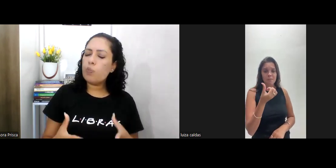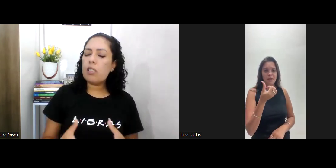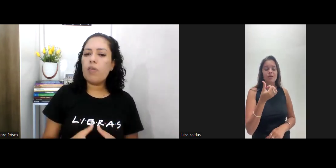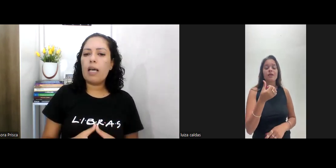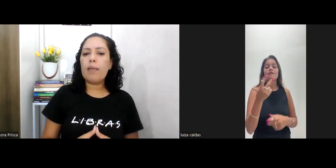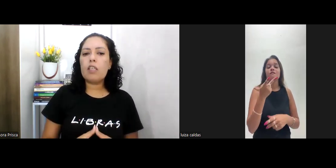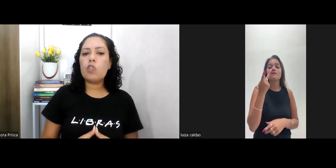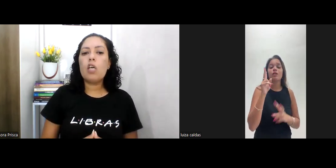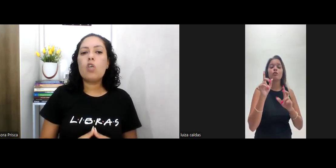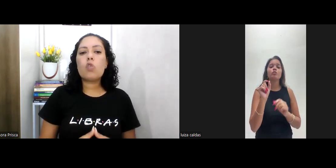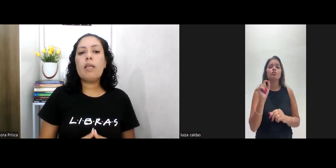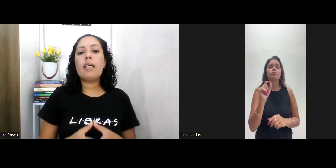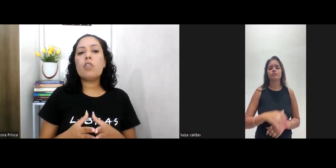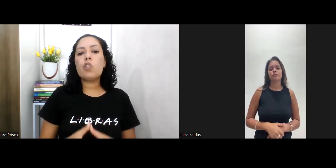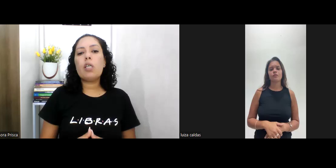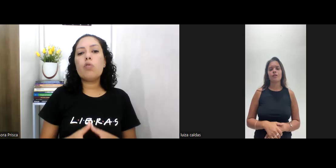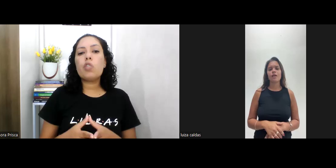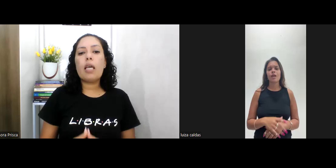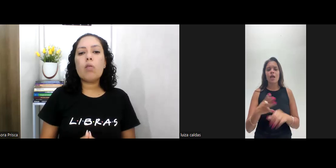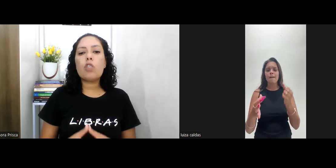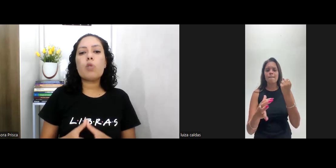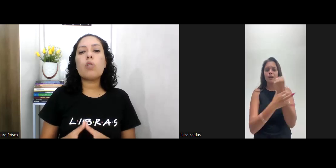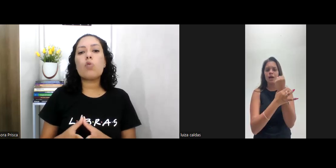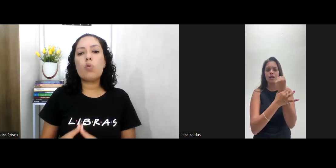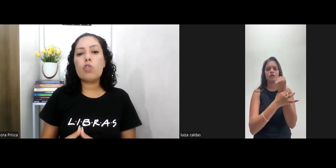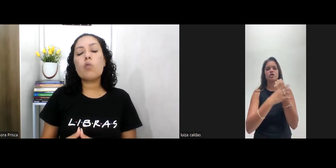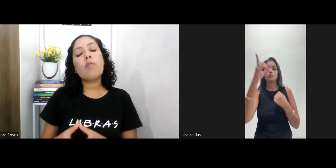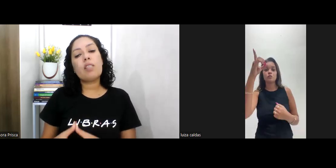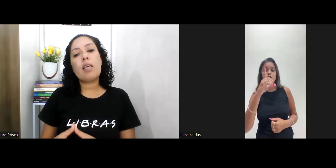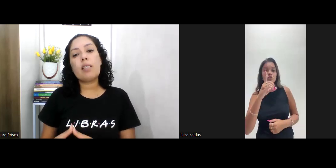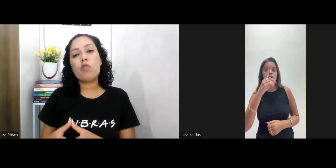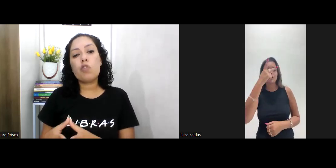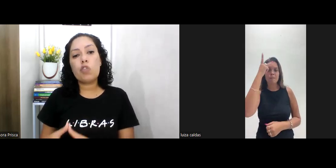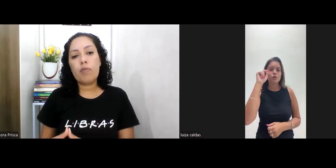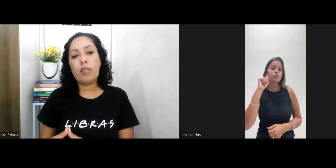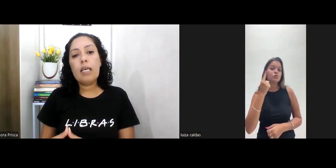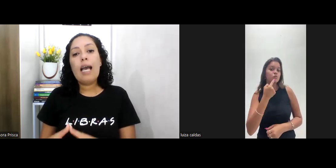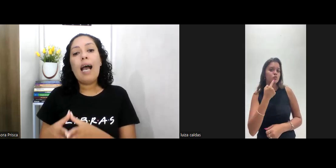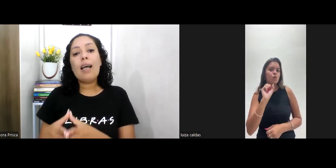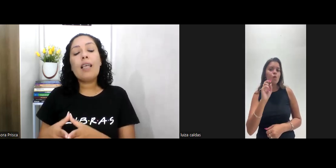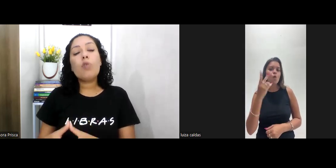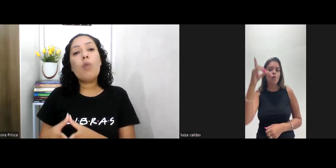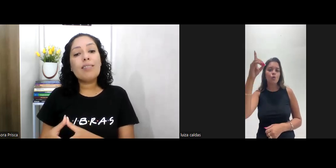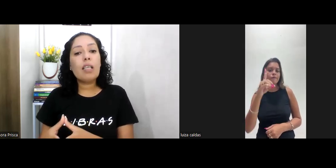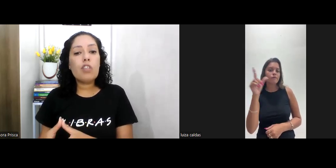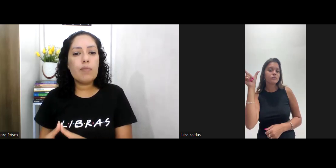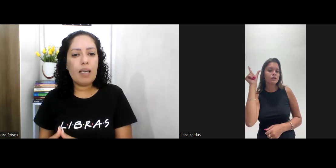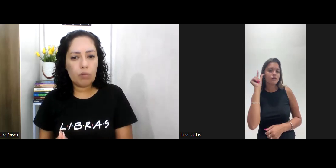ali especificamente sobre a garantia do direito às pessoas surdas com deficiência auditiva a ter